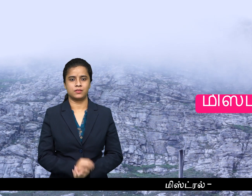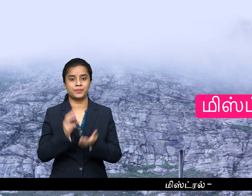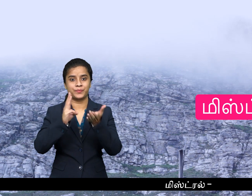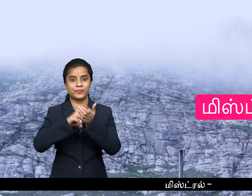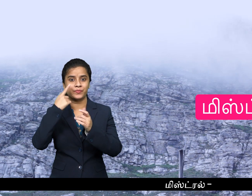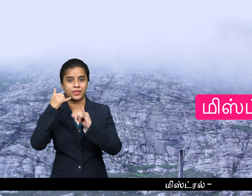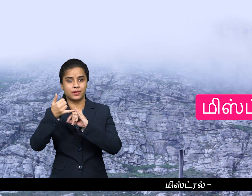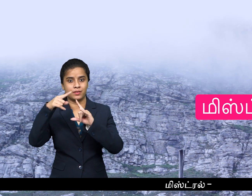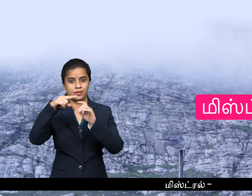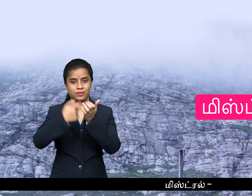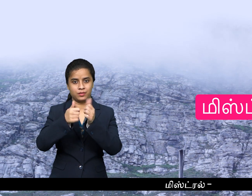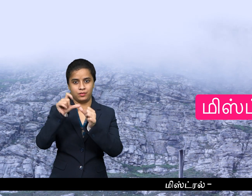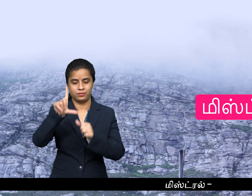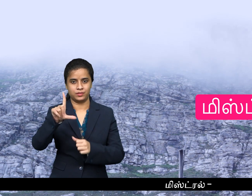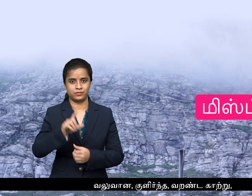மிஸ்ட்ரஸ்.